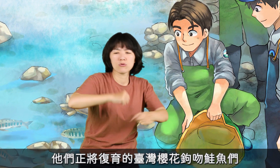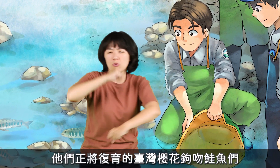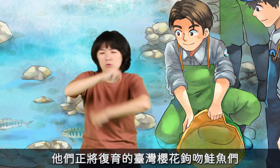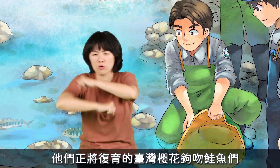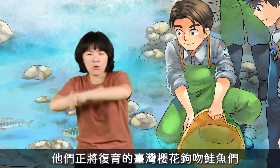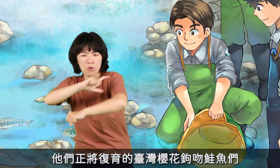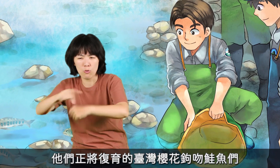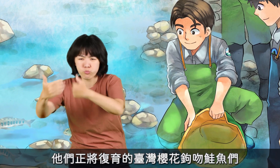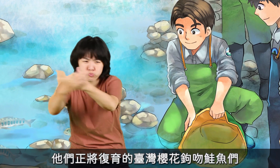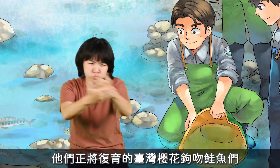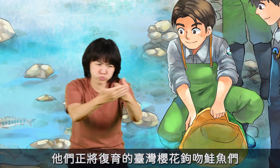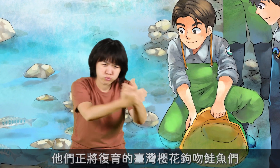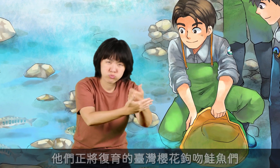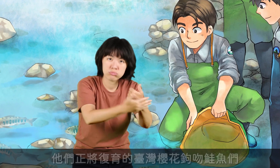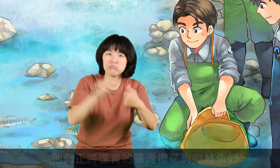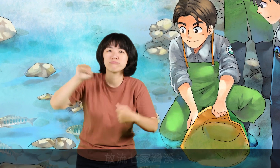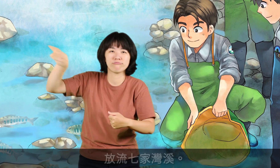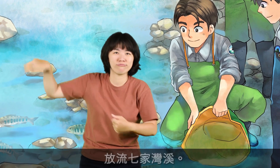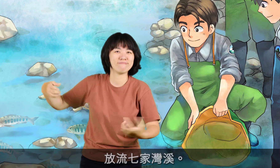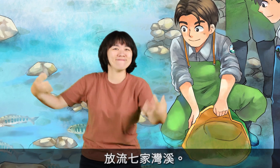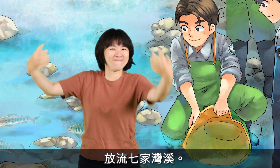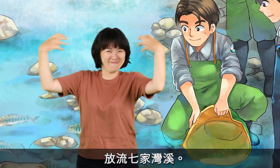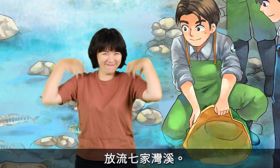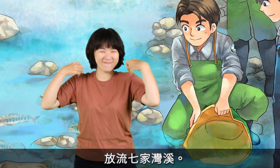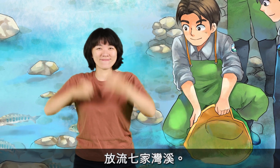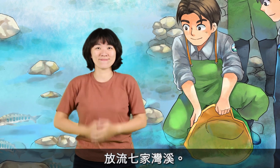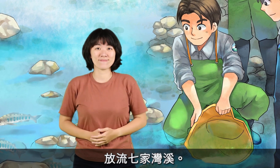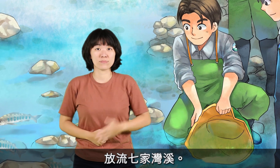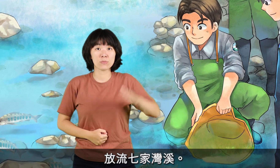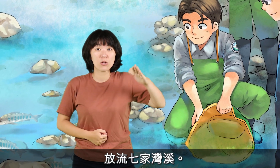钩吻鲑鱼们放流七家湾溪，